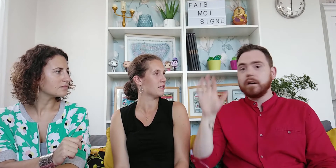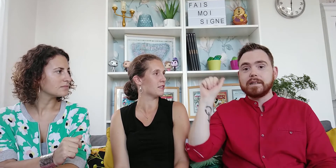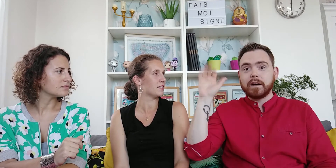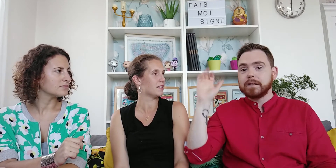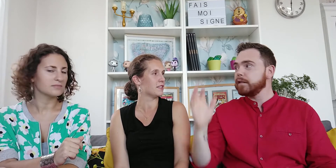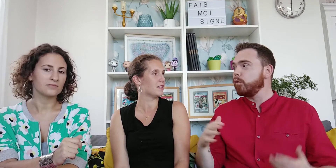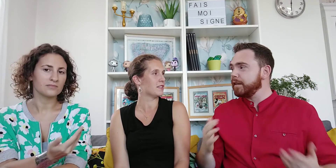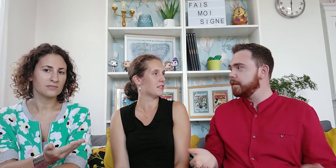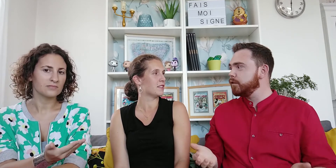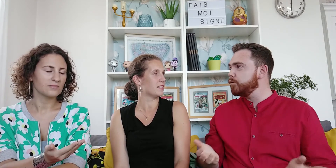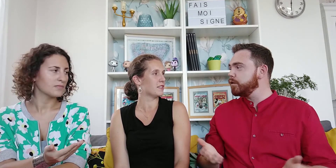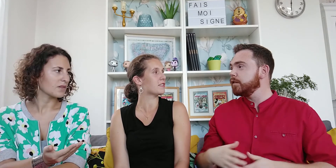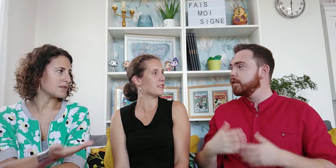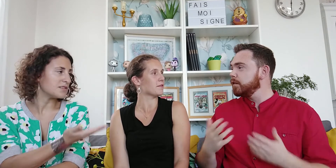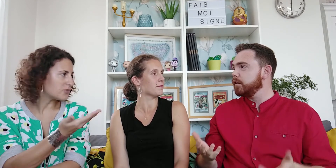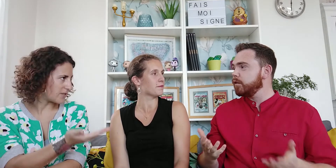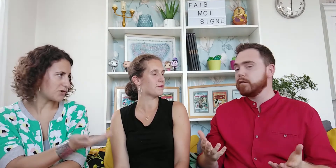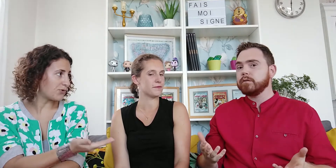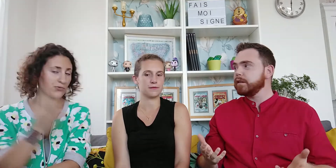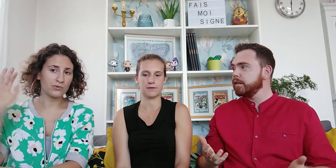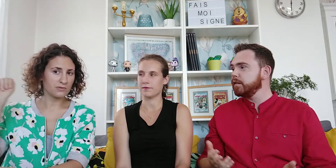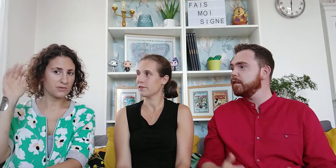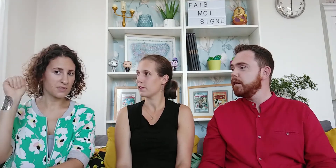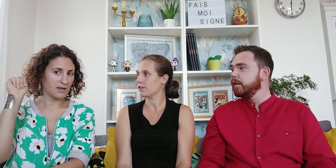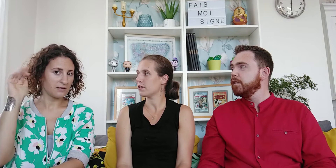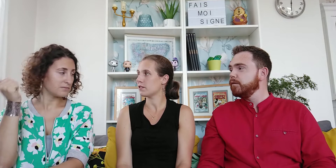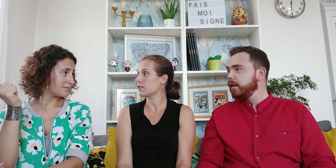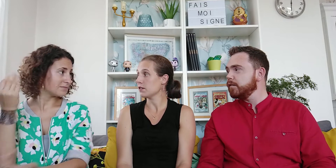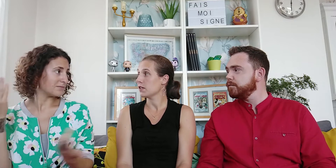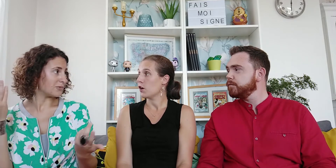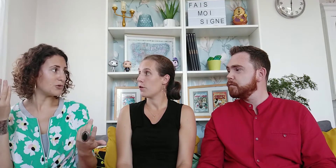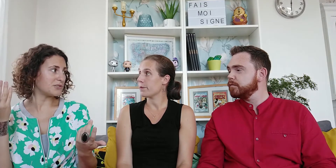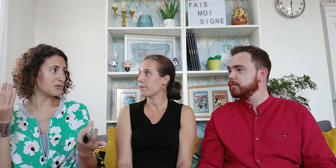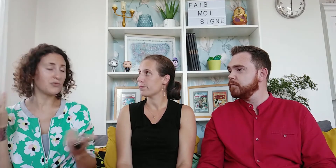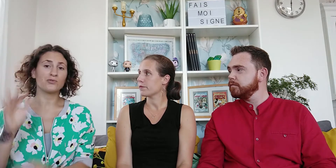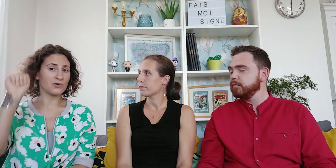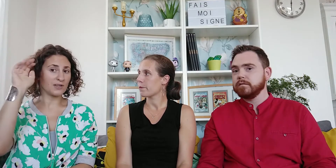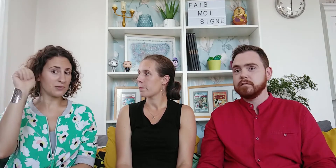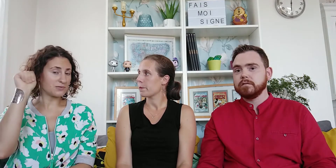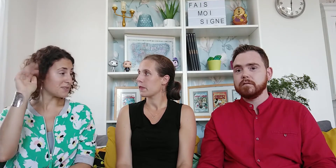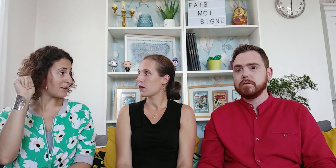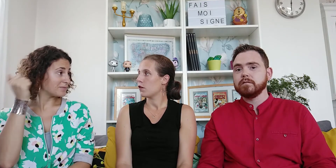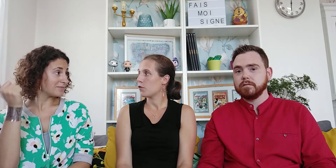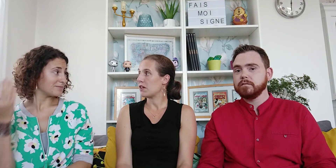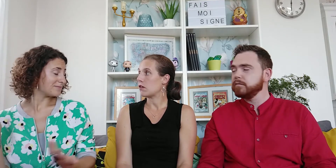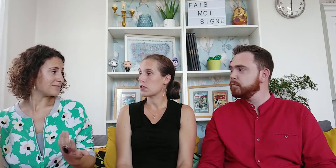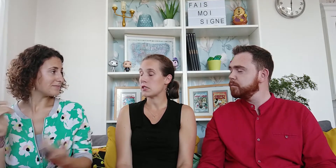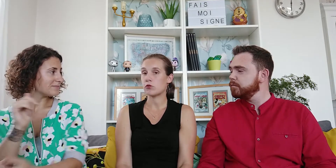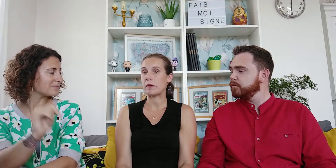c'est un signe qu'on pratique tous. C'est un signe que les enfants font. Ça, c'est ça. On le dit aux enfants, tu fais tato, ils font ça. En fait, la langue des signes est une manière